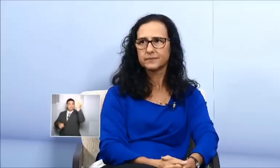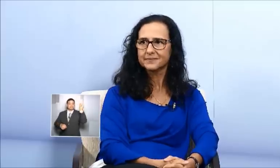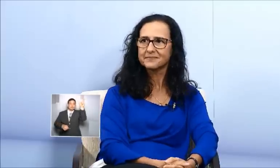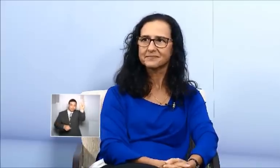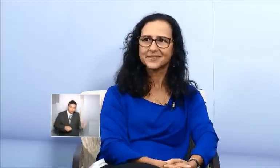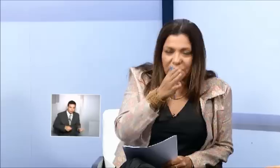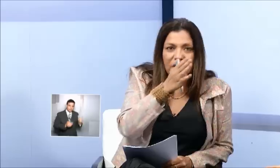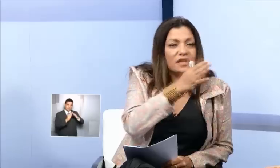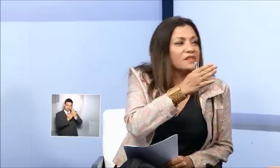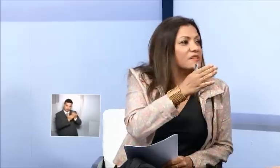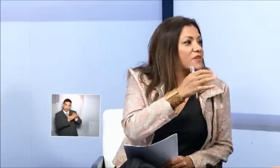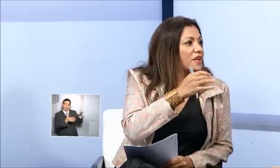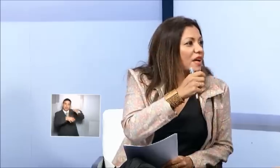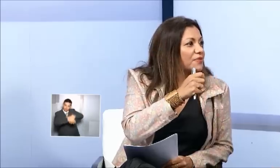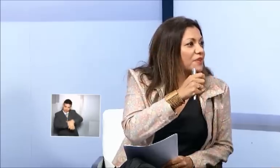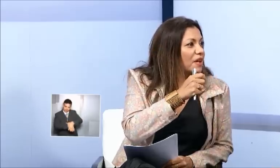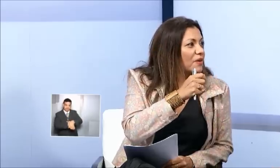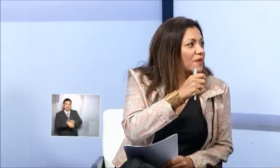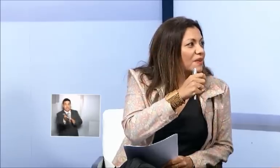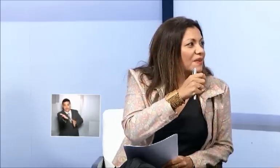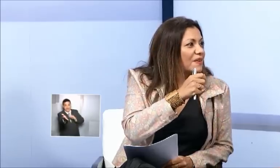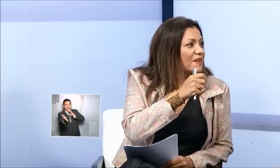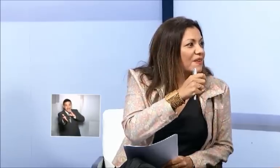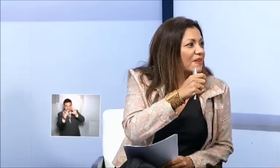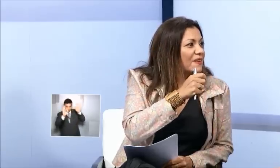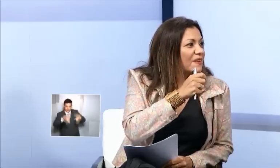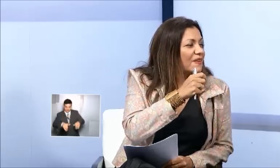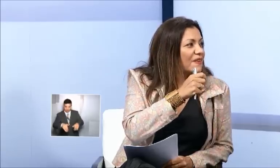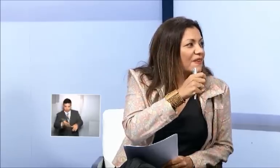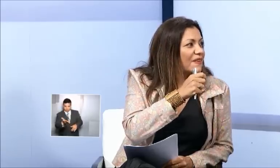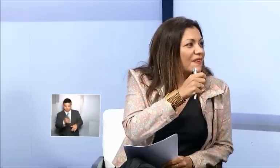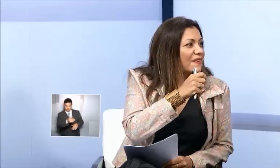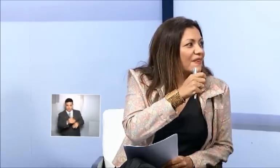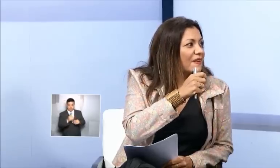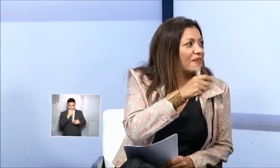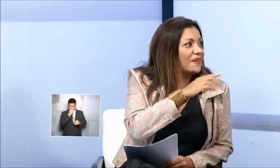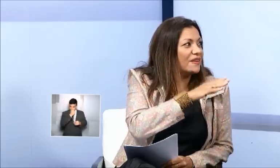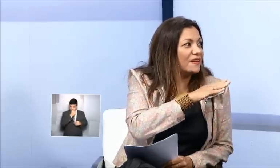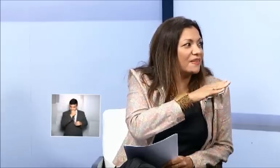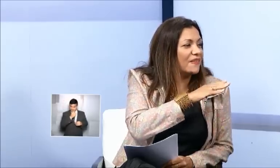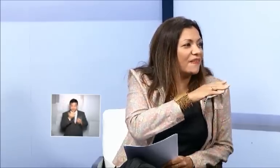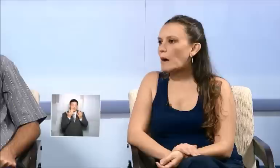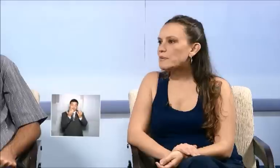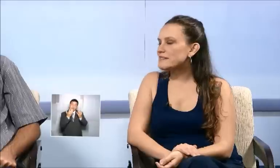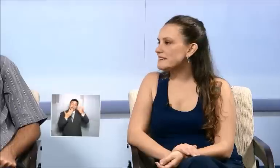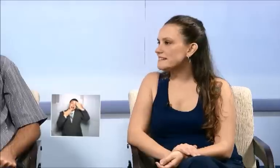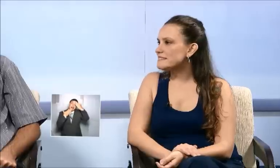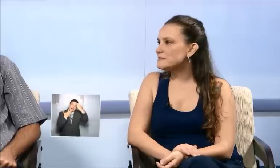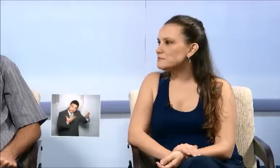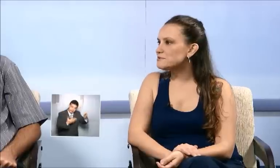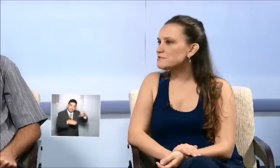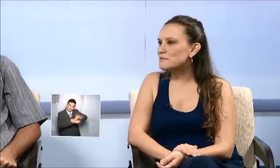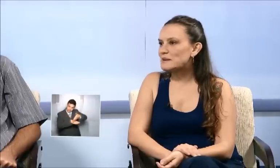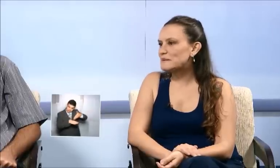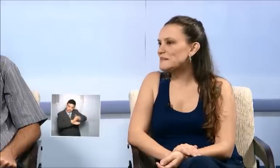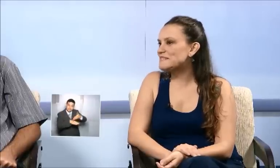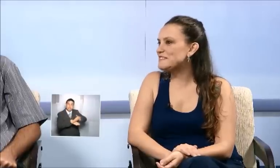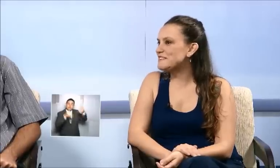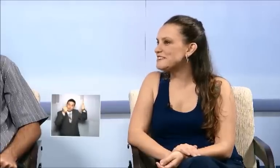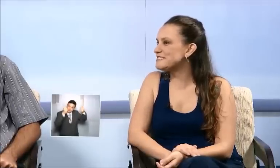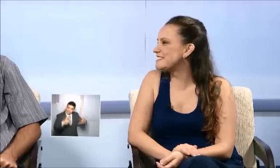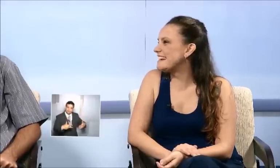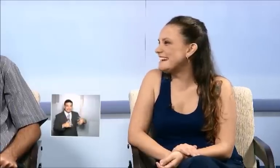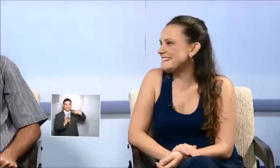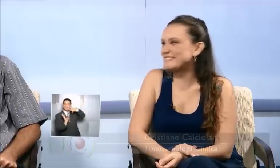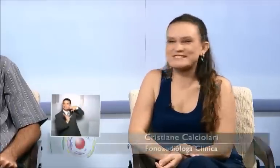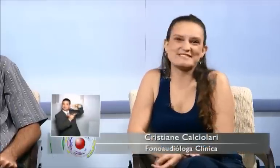escola inclusiva. Cris, seu recado final. Eu queria agradecer a participação, poder falar um pouquinho aí desse mundo que pra mim é